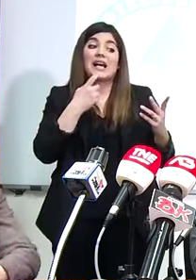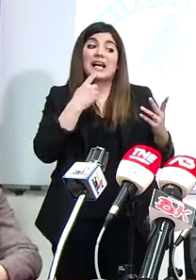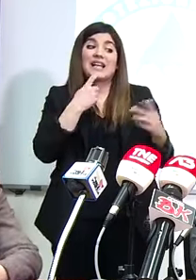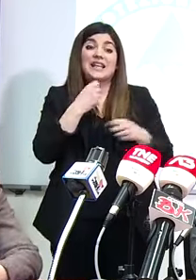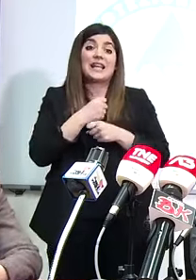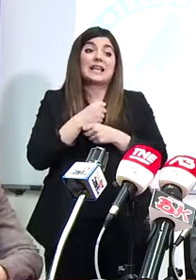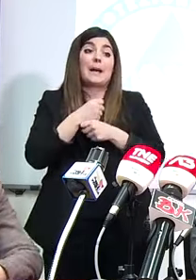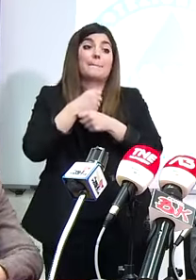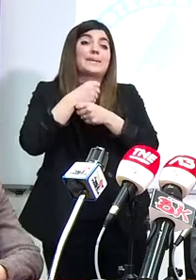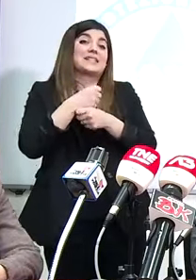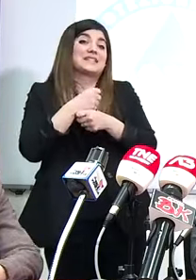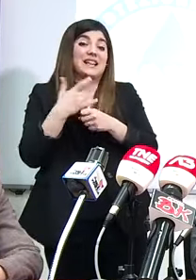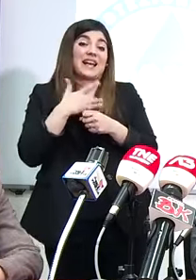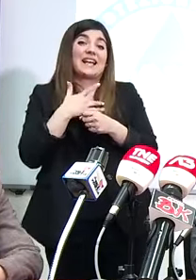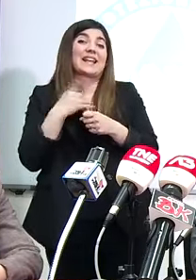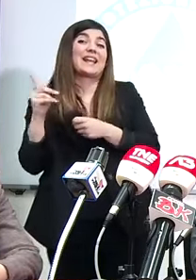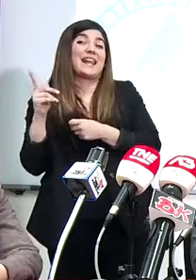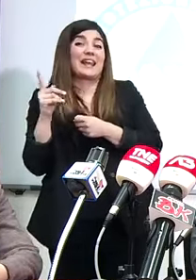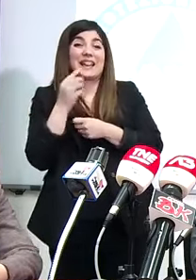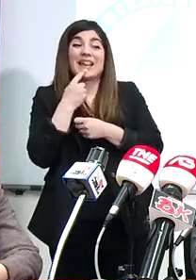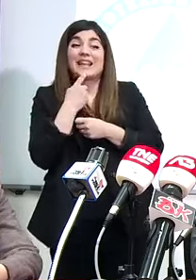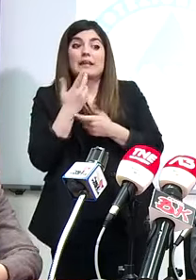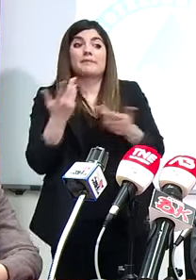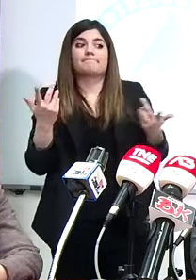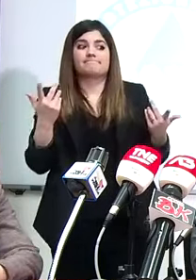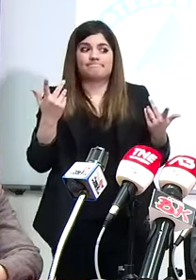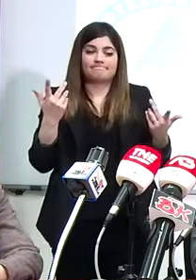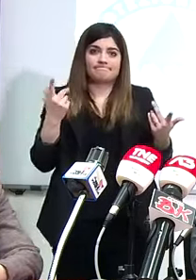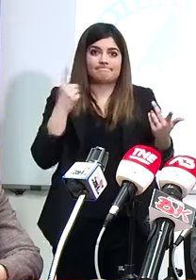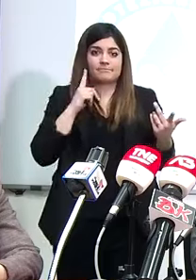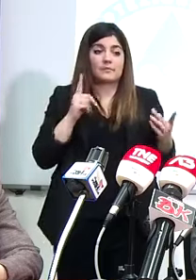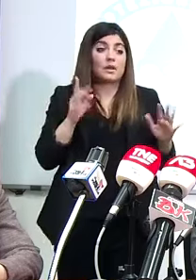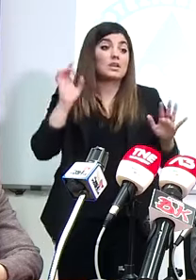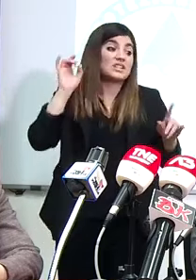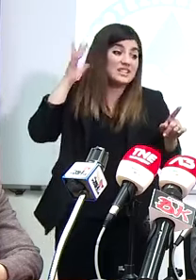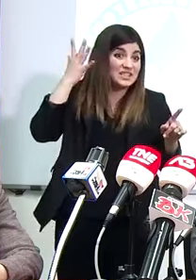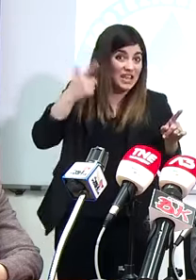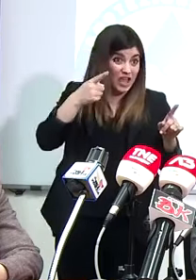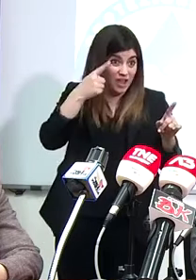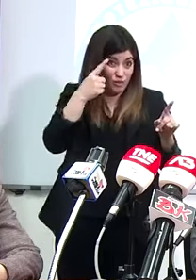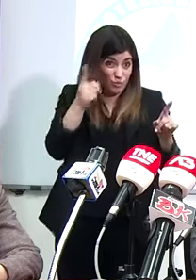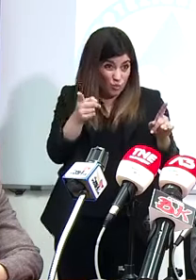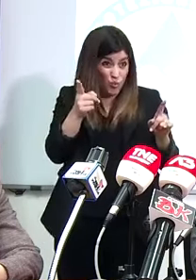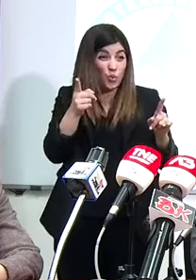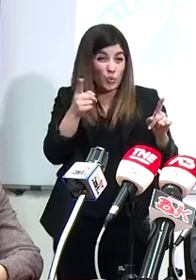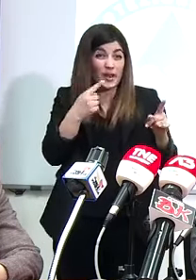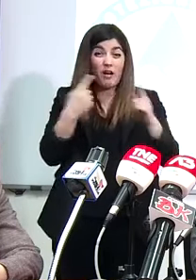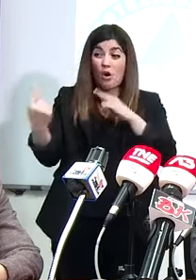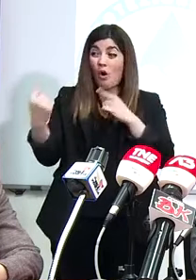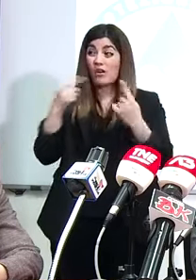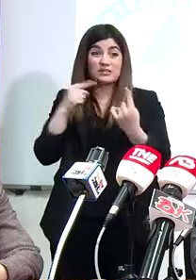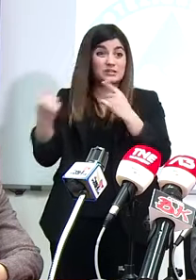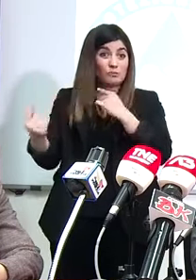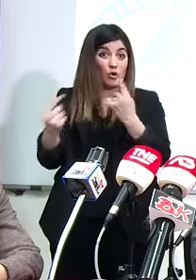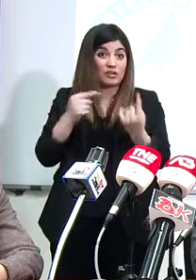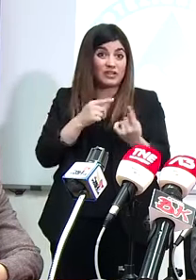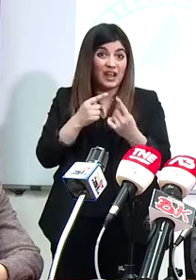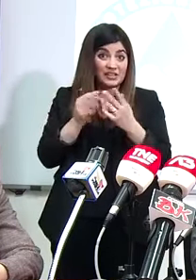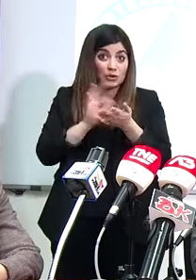idea ma magari se ha avuto corrispondenza appunto con le nostre aziende a 0 con gli uffici magari non ha neanche detto chi